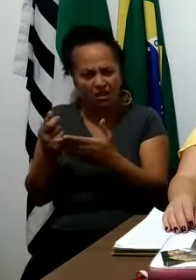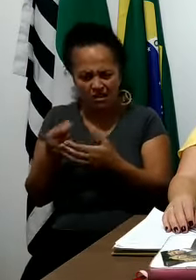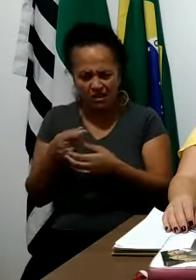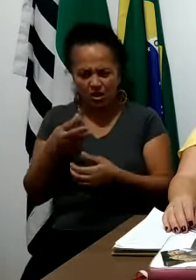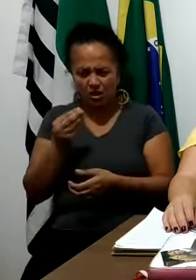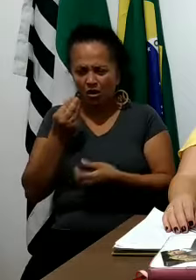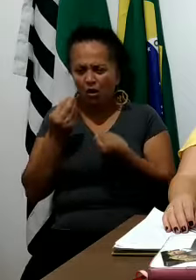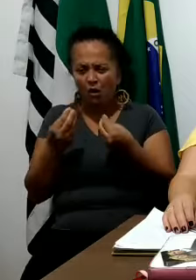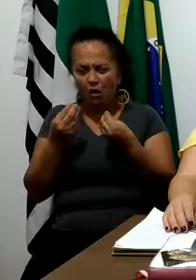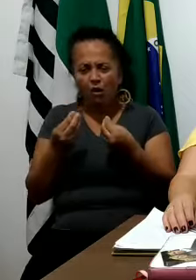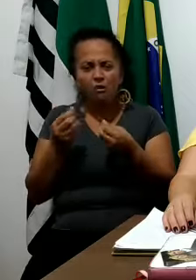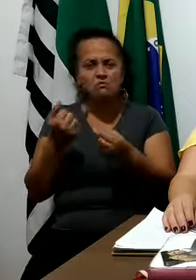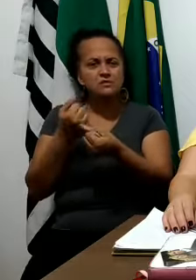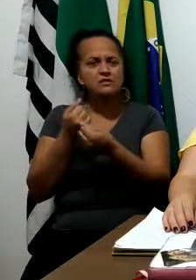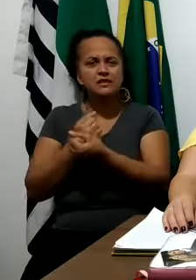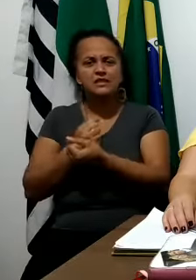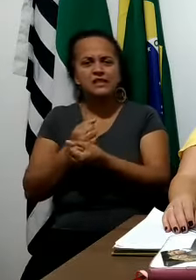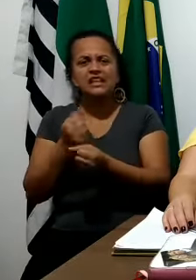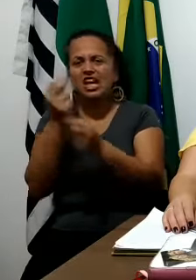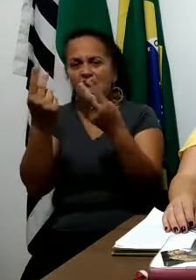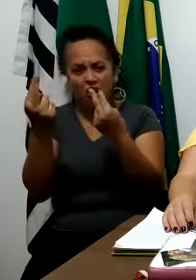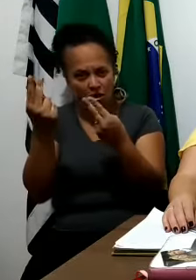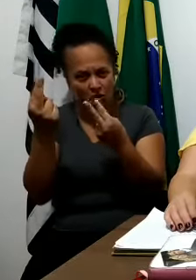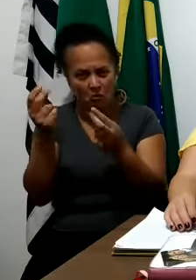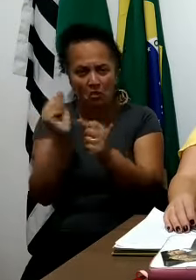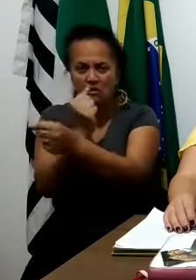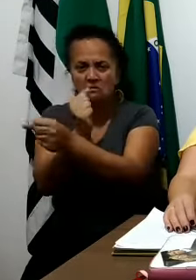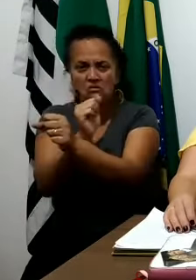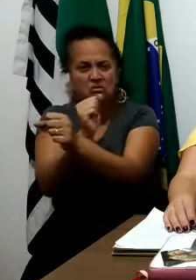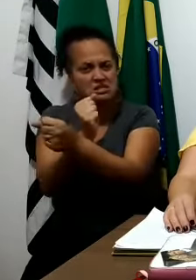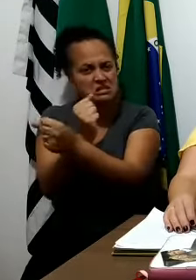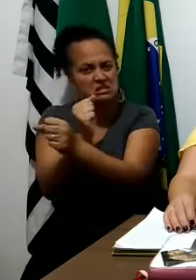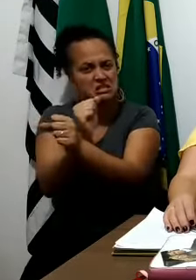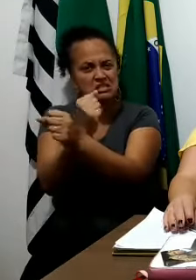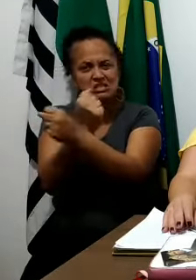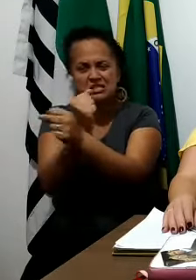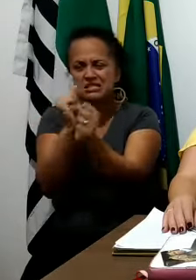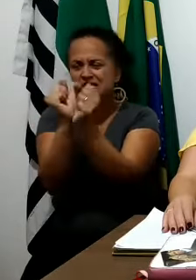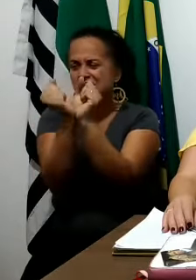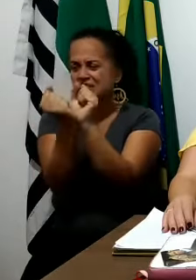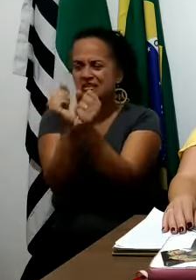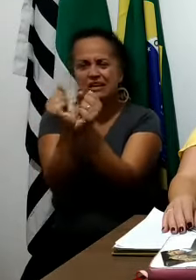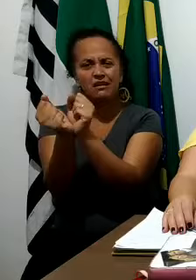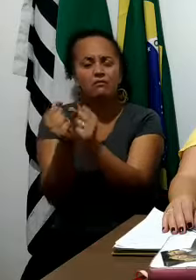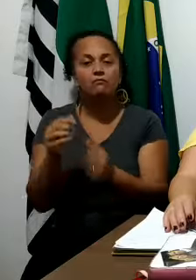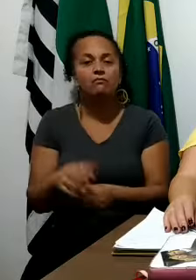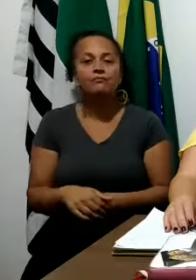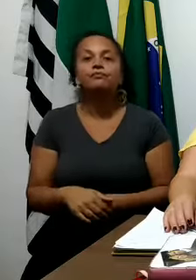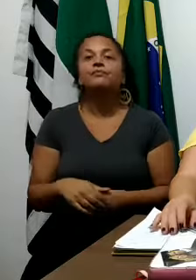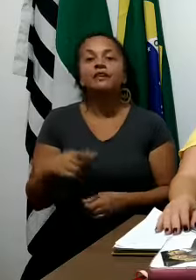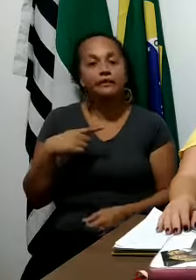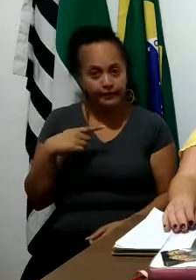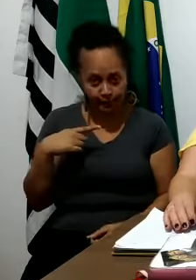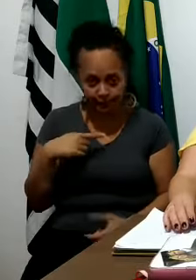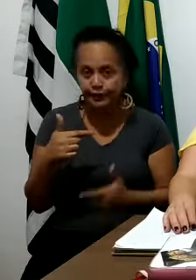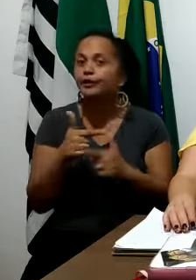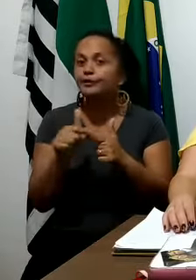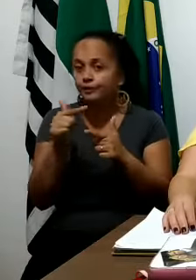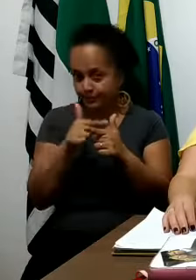né? Para chegar no lugar que ele chegou. Mas ele passou por todas essas dificuldades, não teve